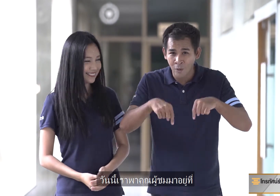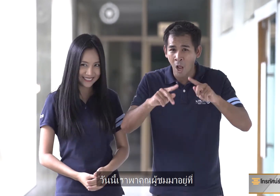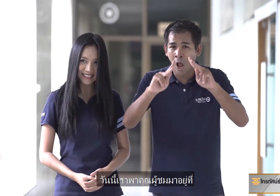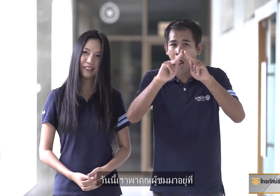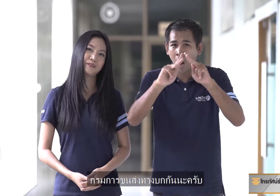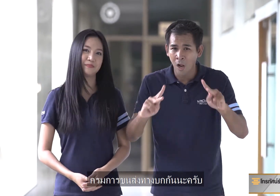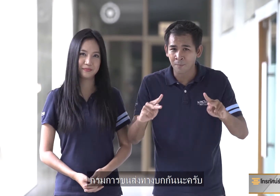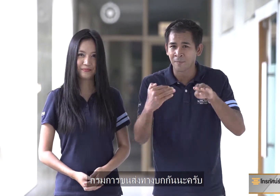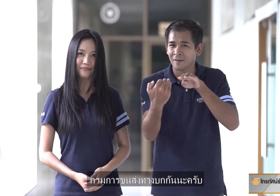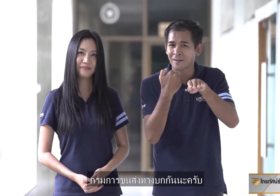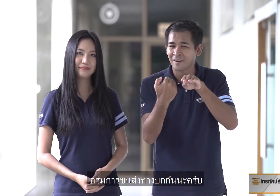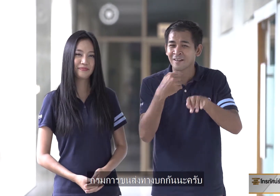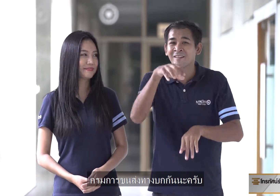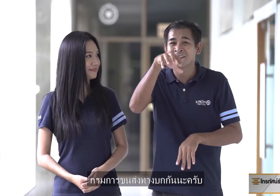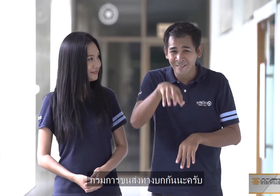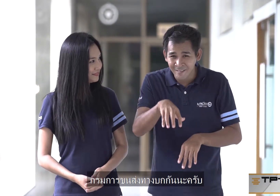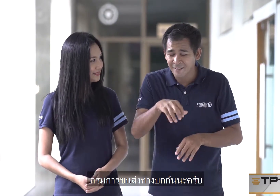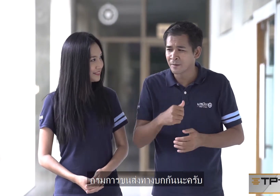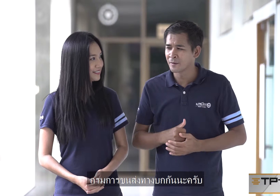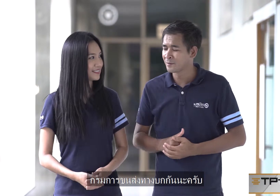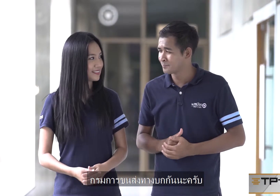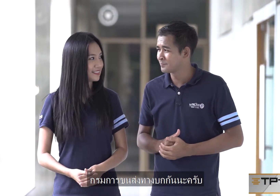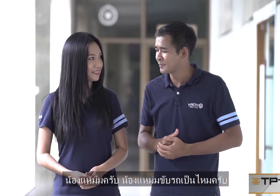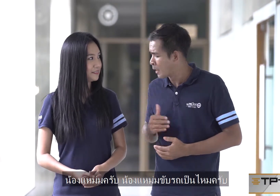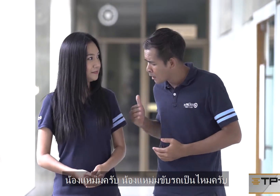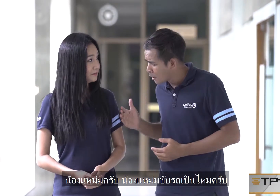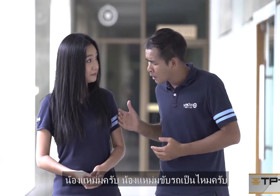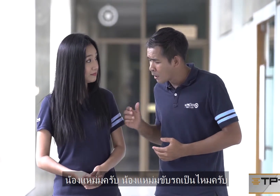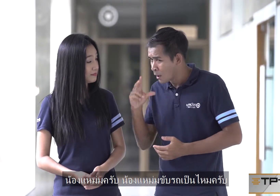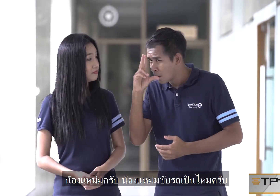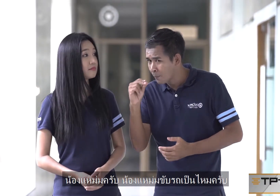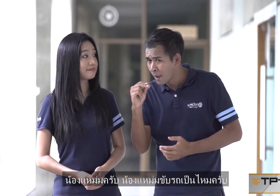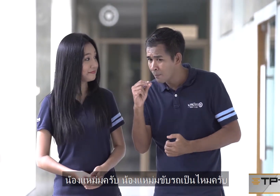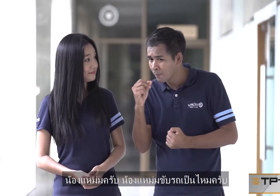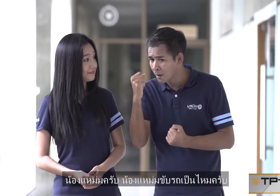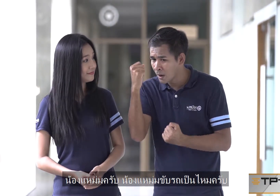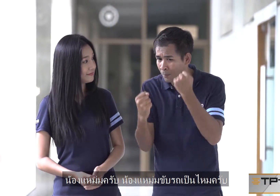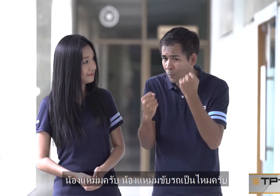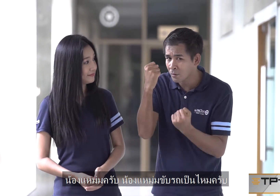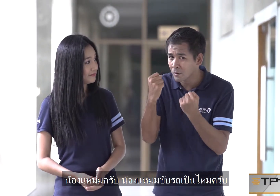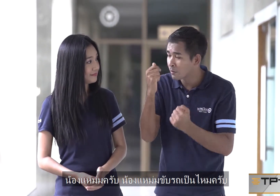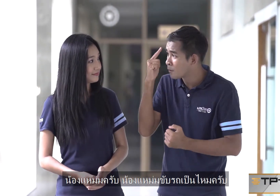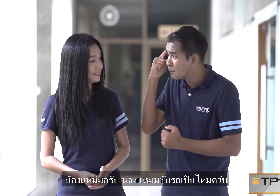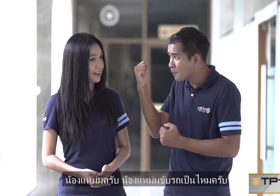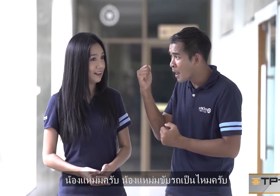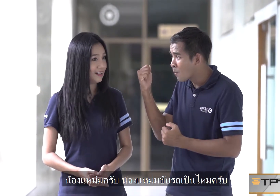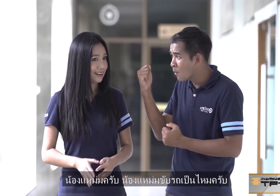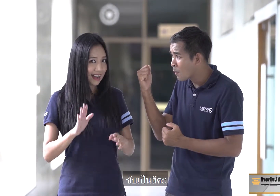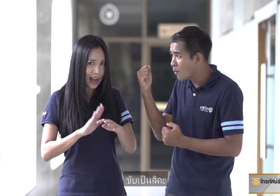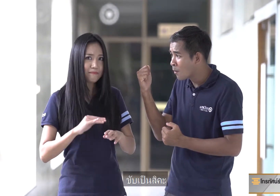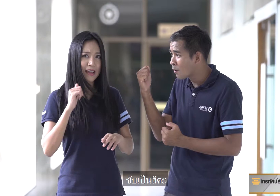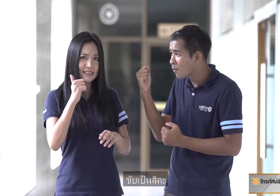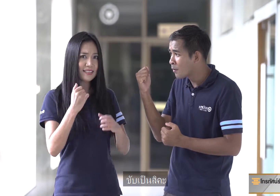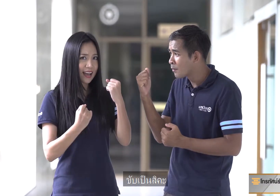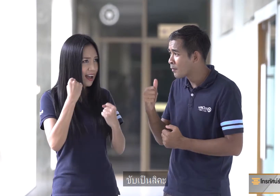ที่กรมการขนส่งทางบกกันนะครับน้องแหม่มครับน้องแหม่มขับรถเป็นไหมครับ